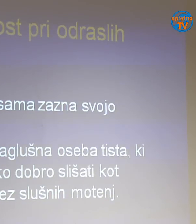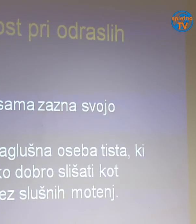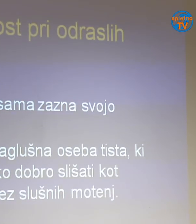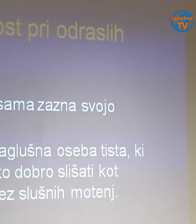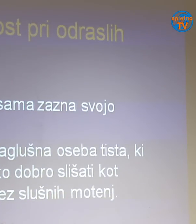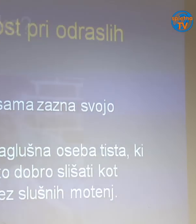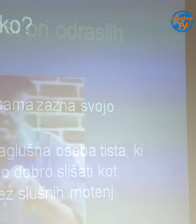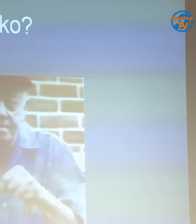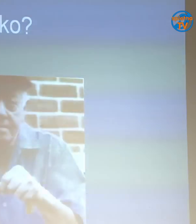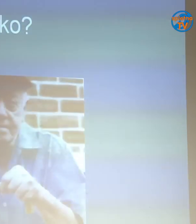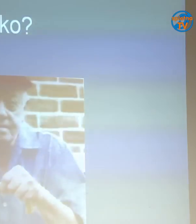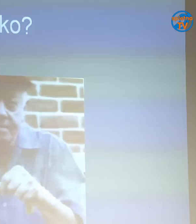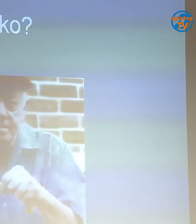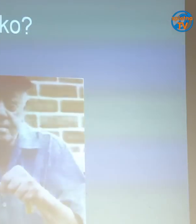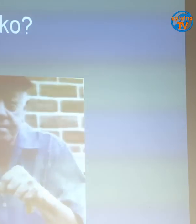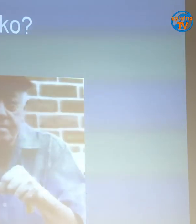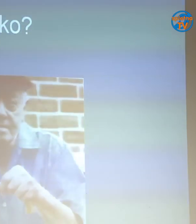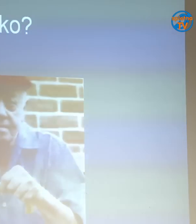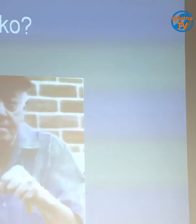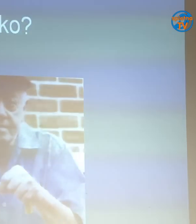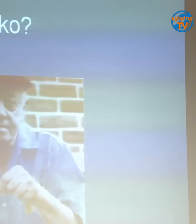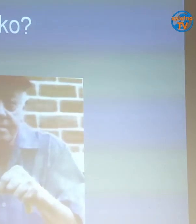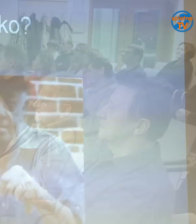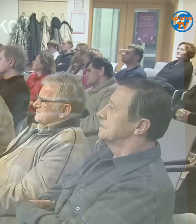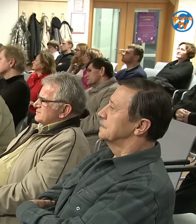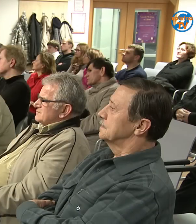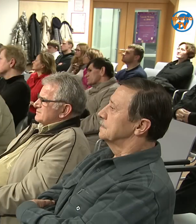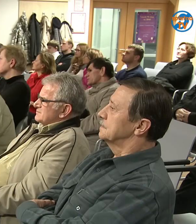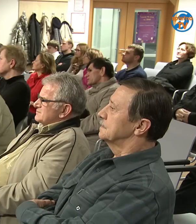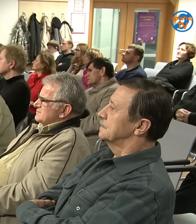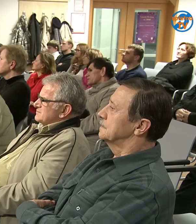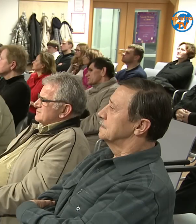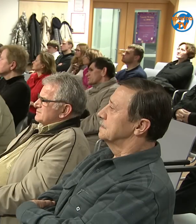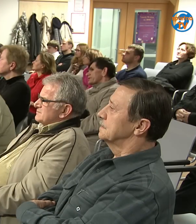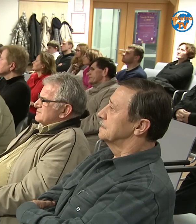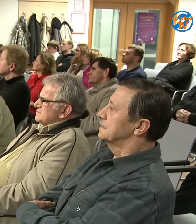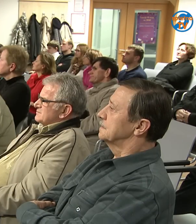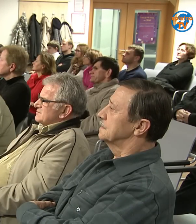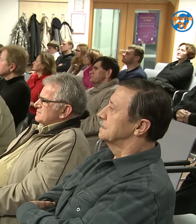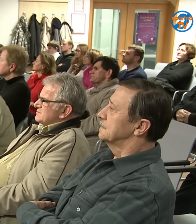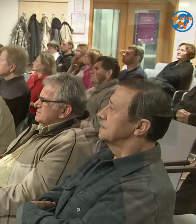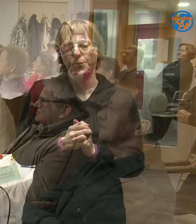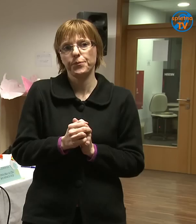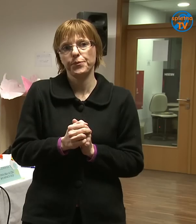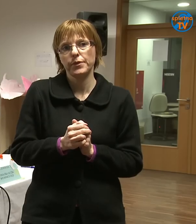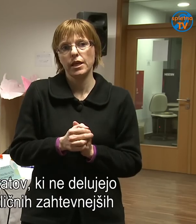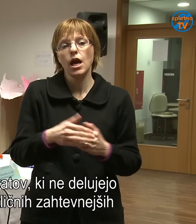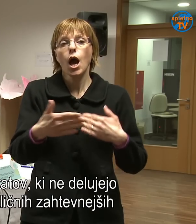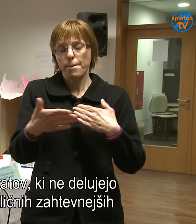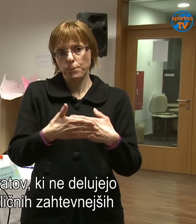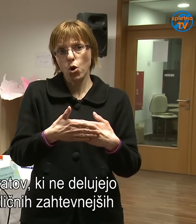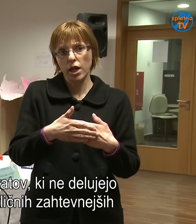kot mlada oseba, naša majstarejša naglušna. Zato temeljijo na prepoznavi govor.